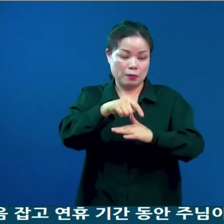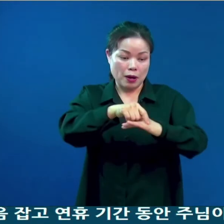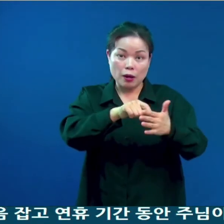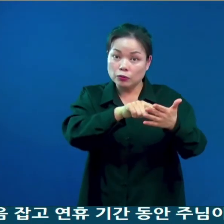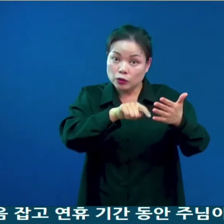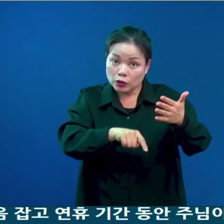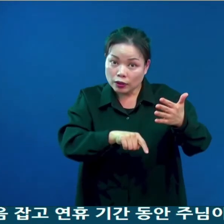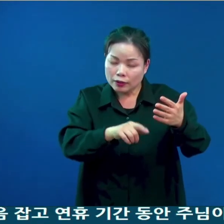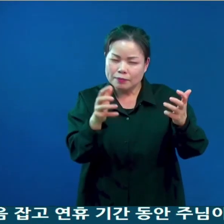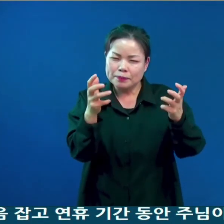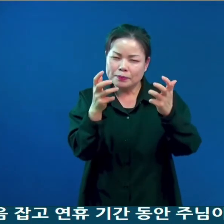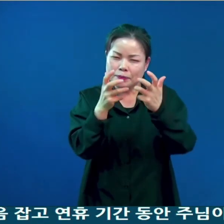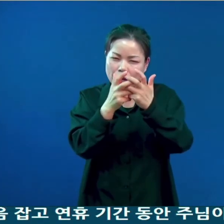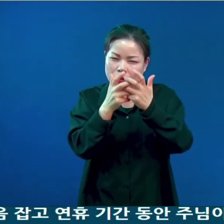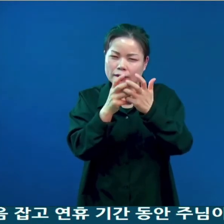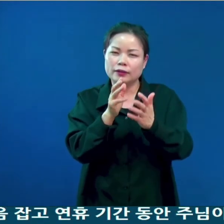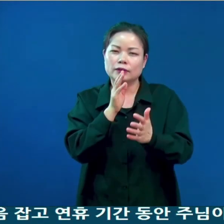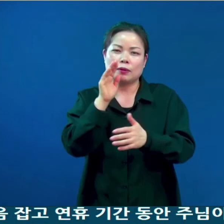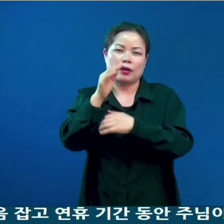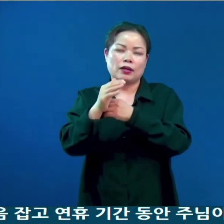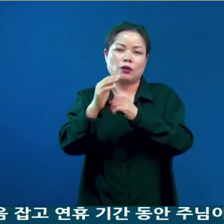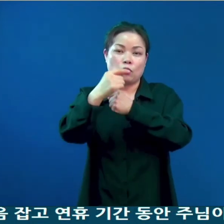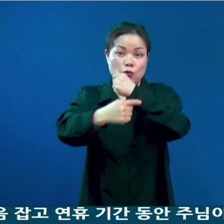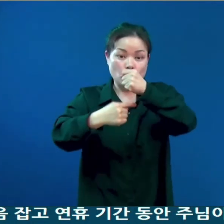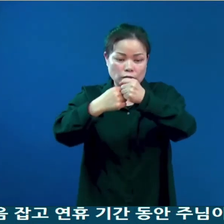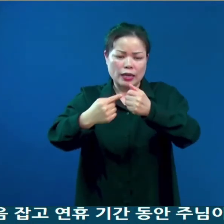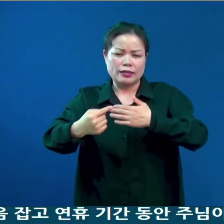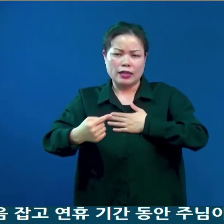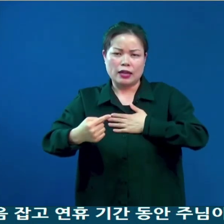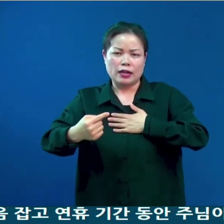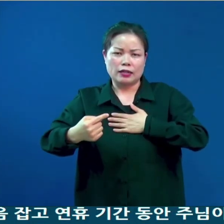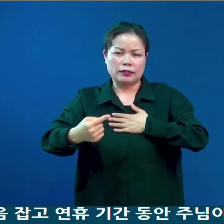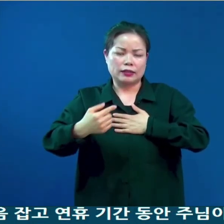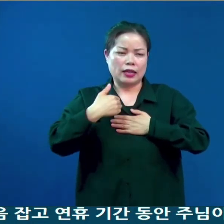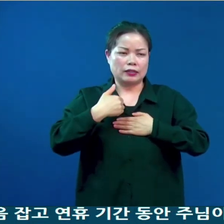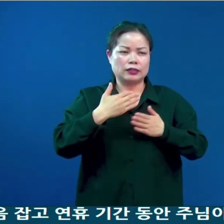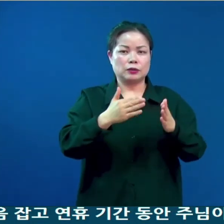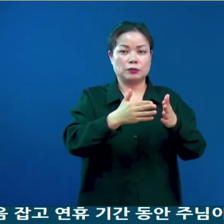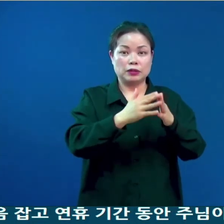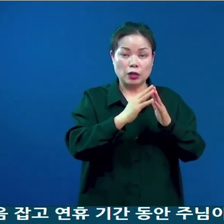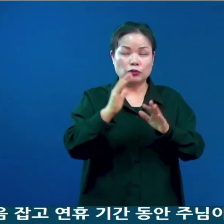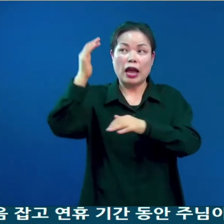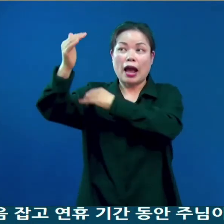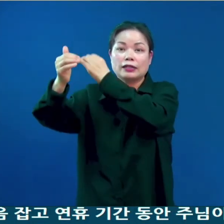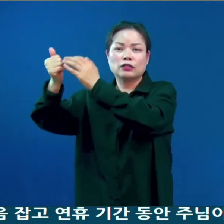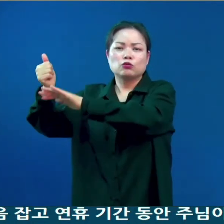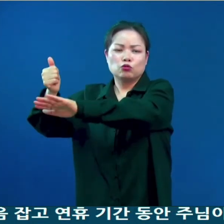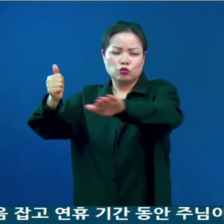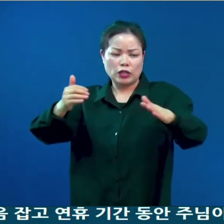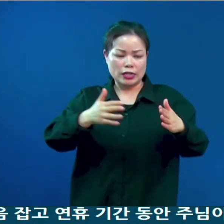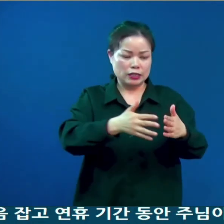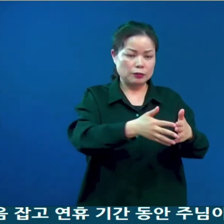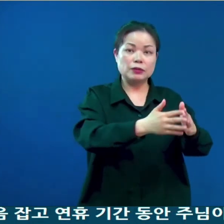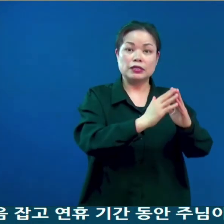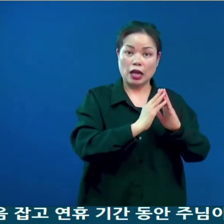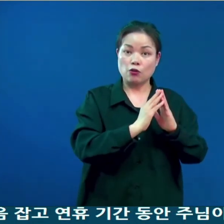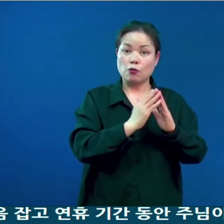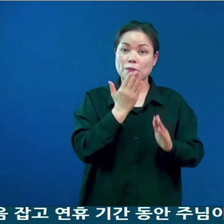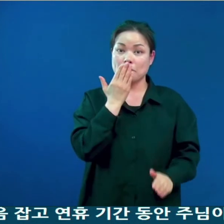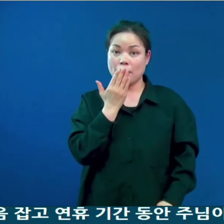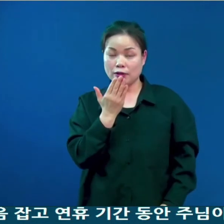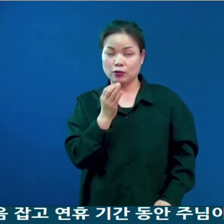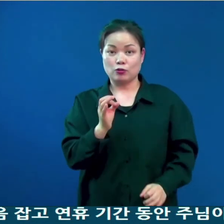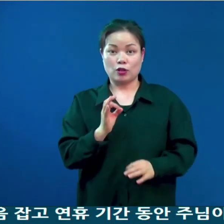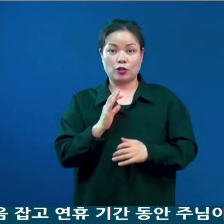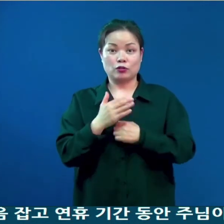가운데 가득하여서 정말 올 한 해는 내가 우리의 집을 세우는 것이 아니라 하나님이 우리의 집을 세우시는